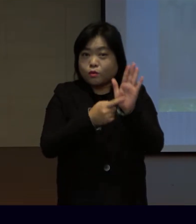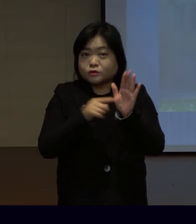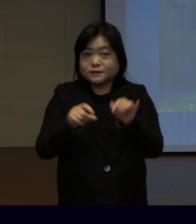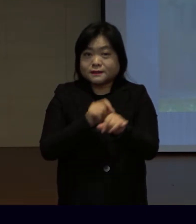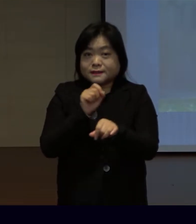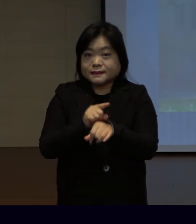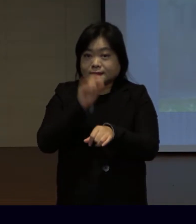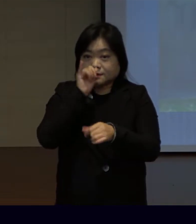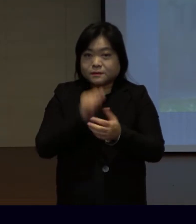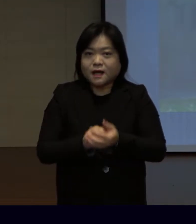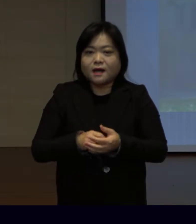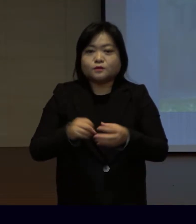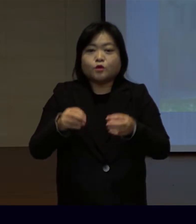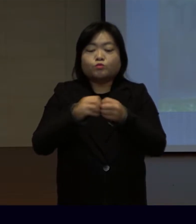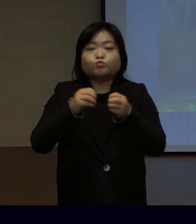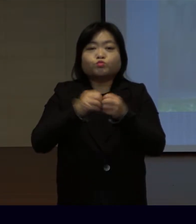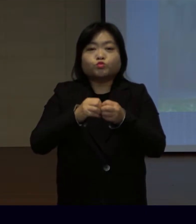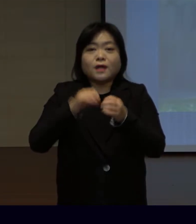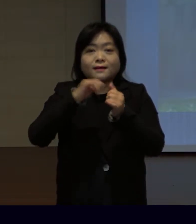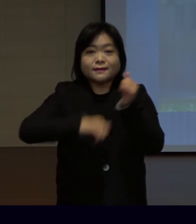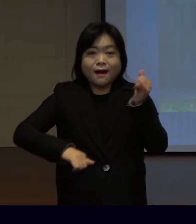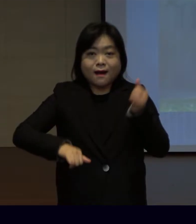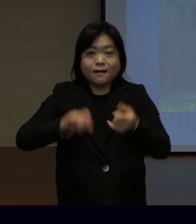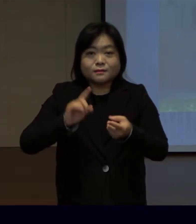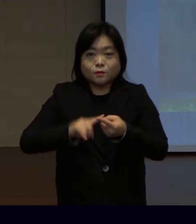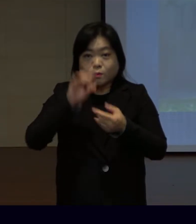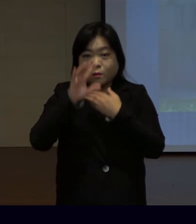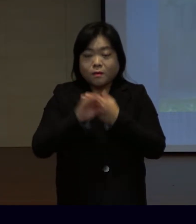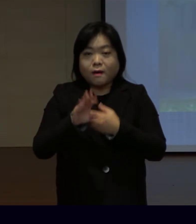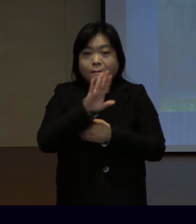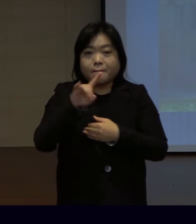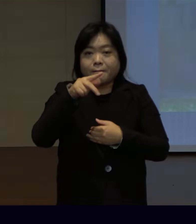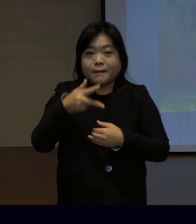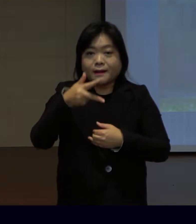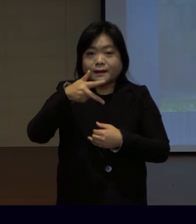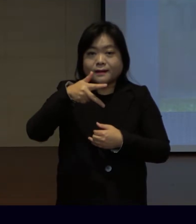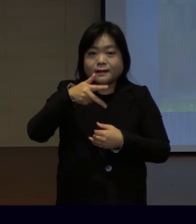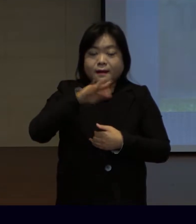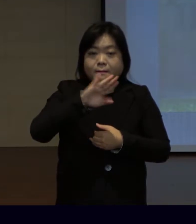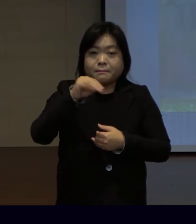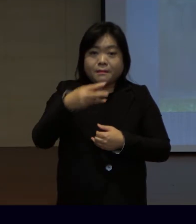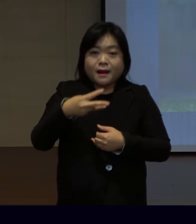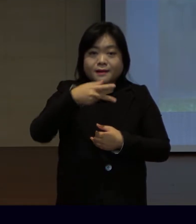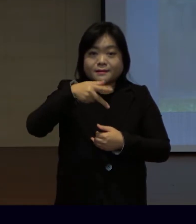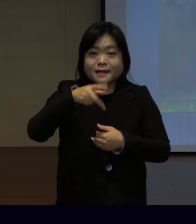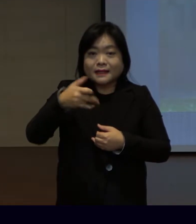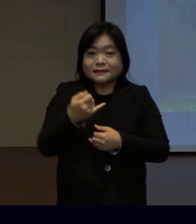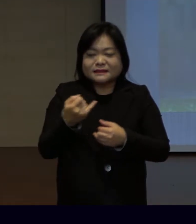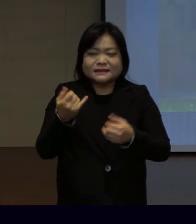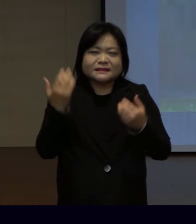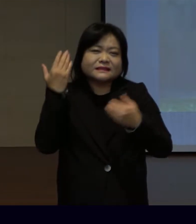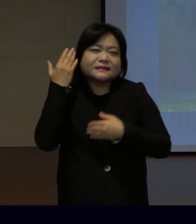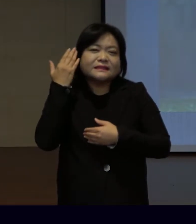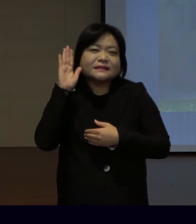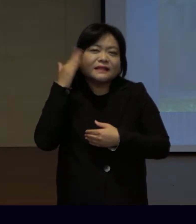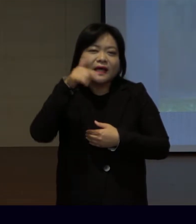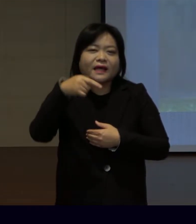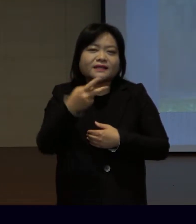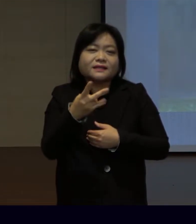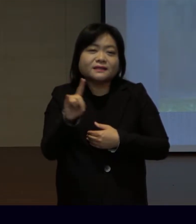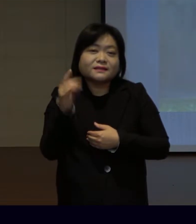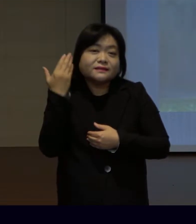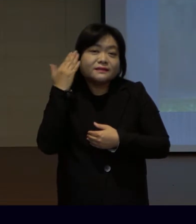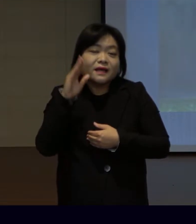그리고 문학사적으로는 발자크를 흔히 근대 소설의 아버지라고 부릅니다. 모든